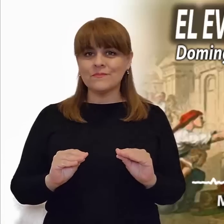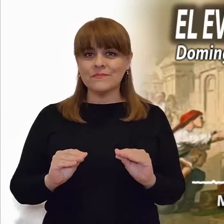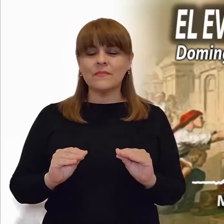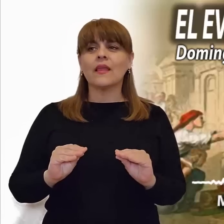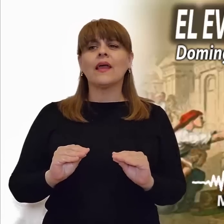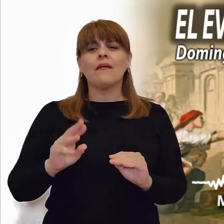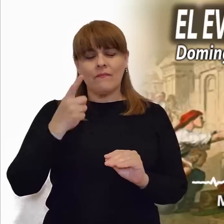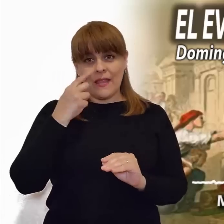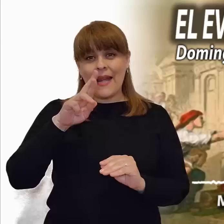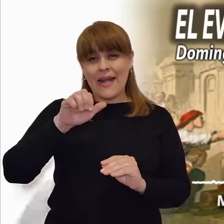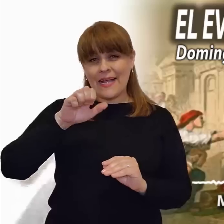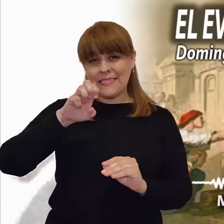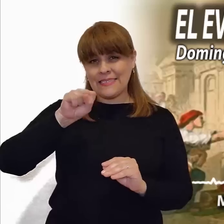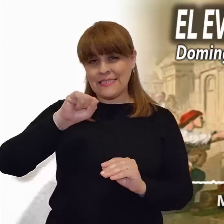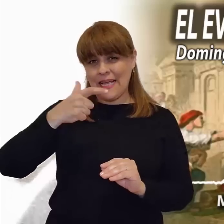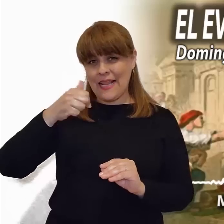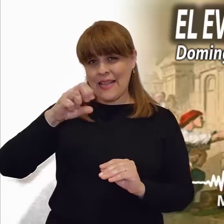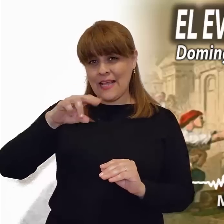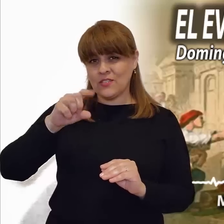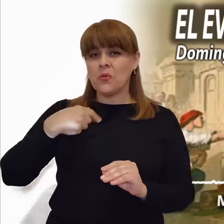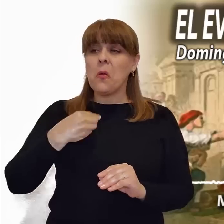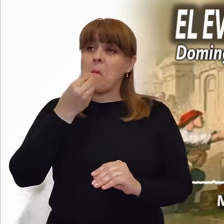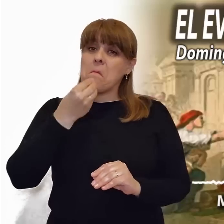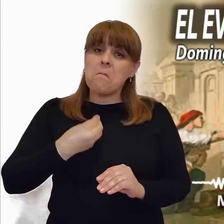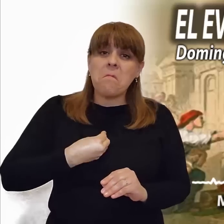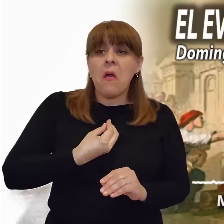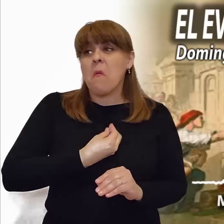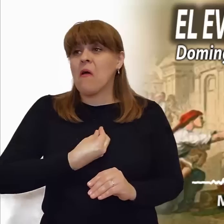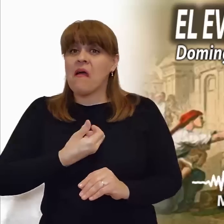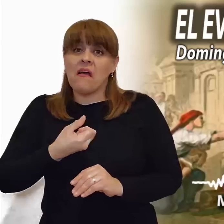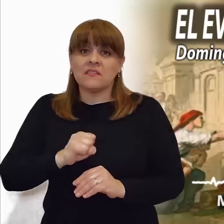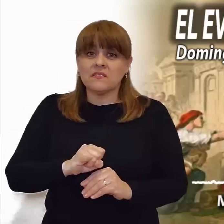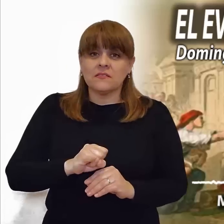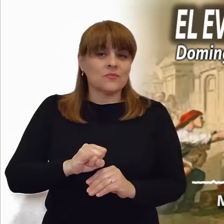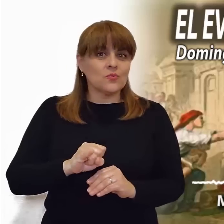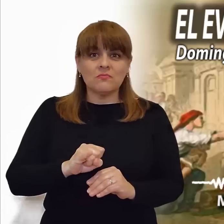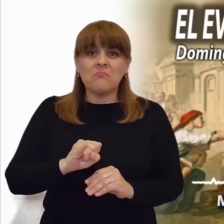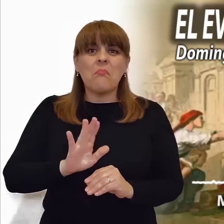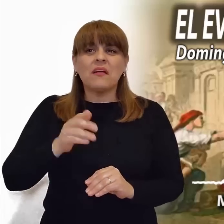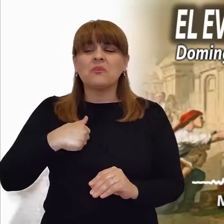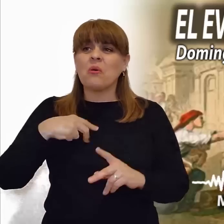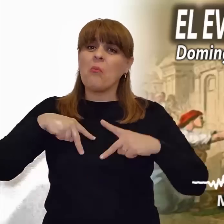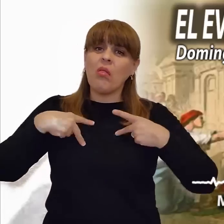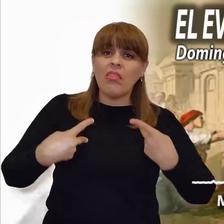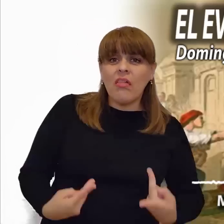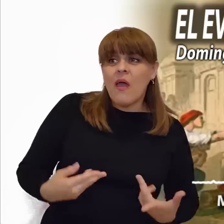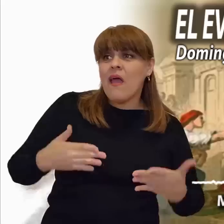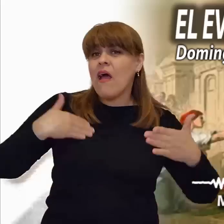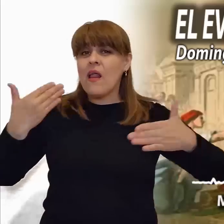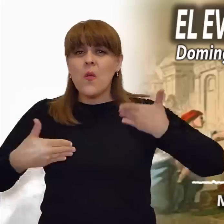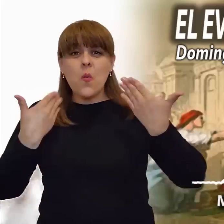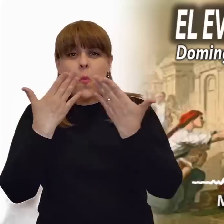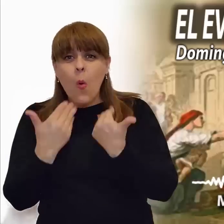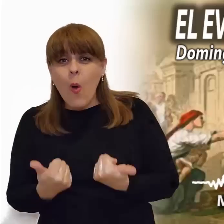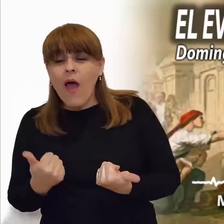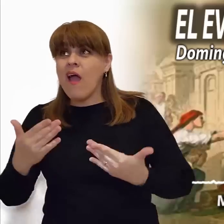La resignación no solo nos impide anunciar, sino que nos impide alabar. Nos quita la alegría, el gozo